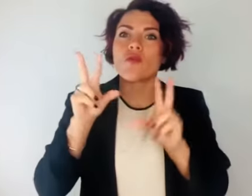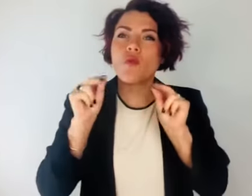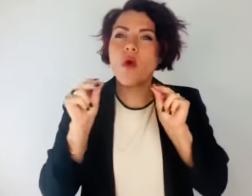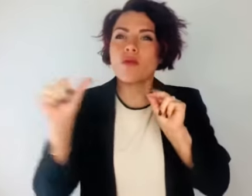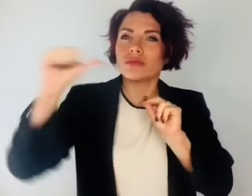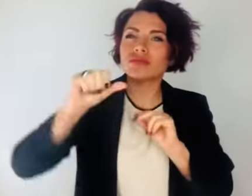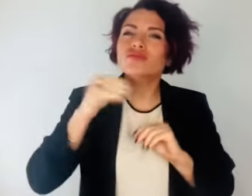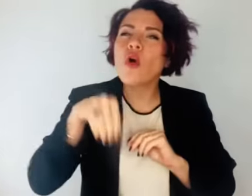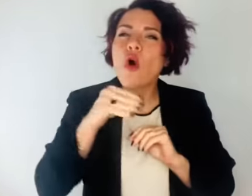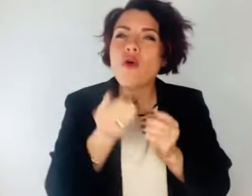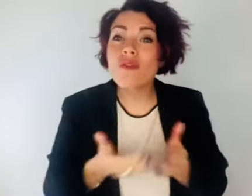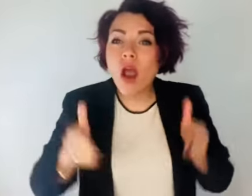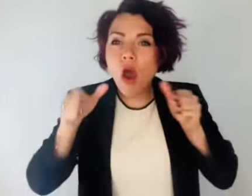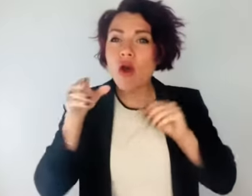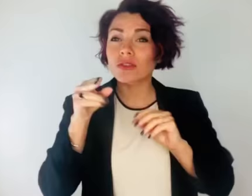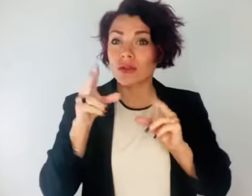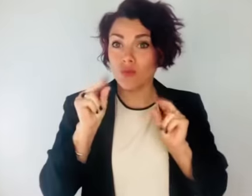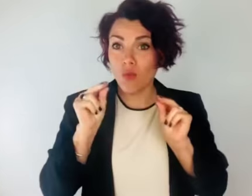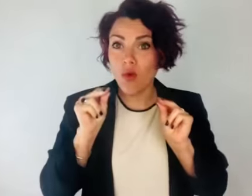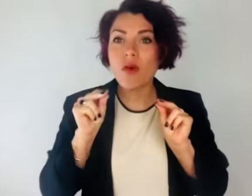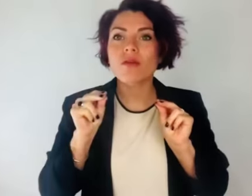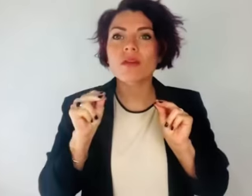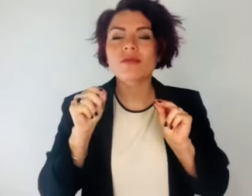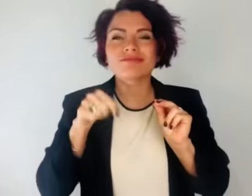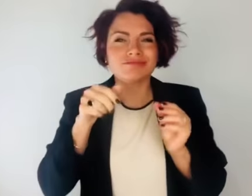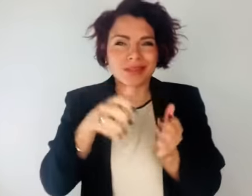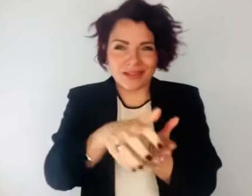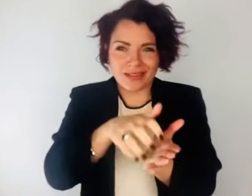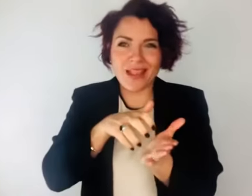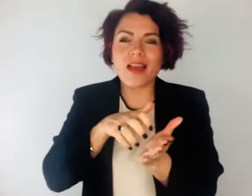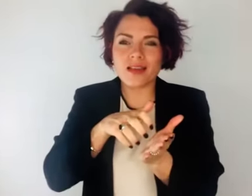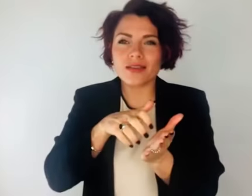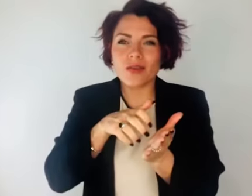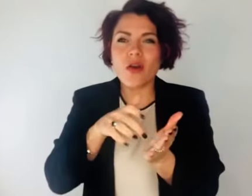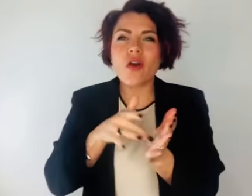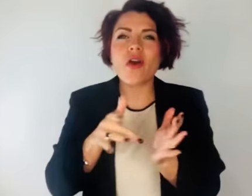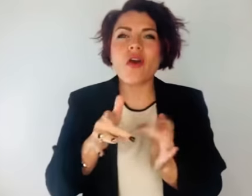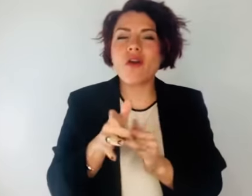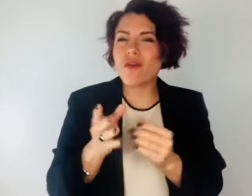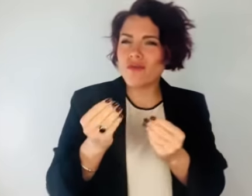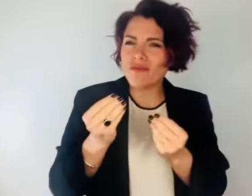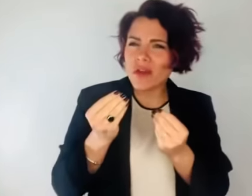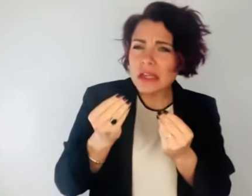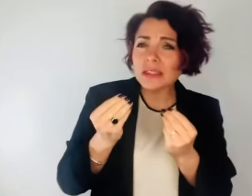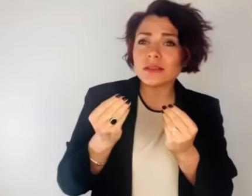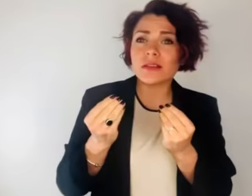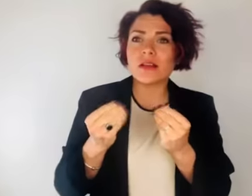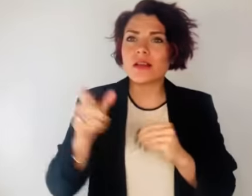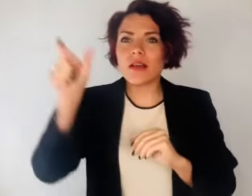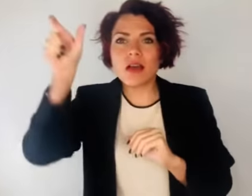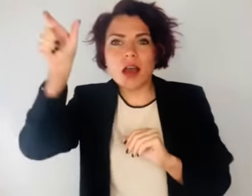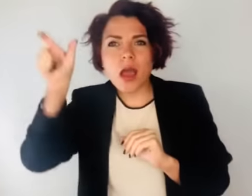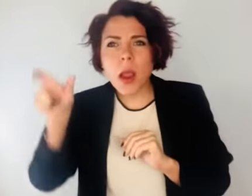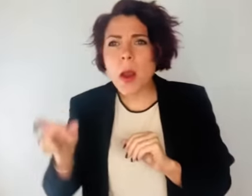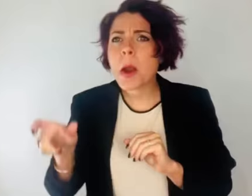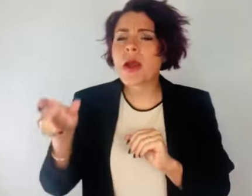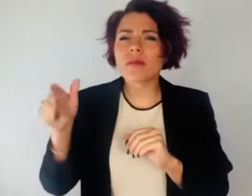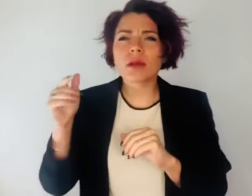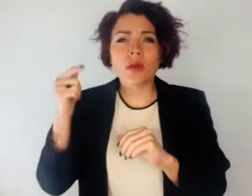e quello in cui nel nostro testo gesù come ha chiamato i primi discepoli chiama anche una persona che secondo la